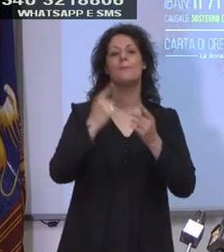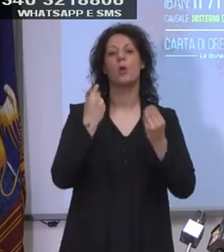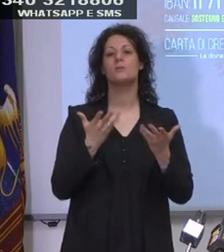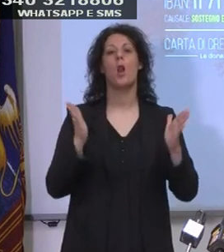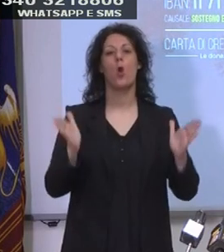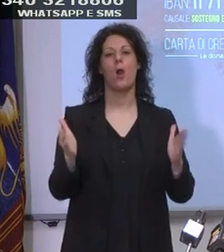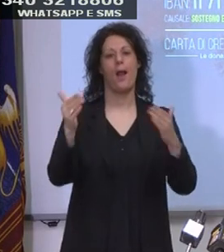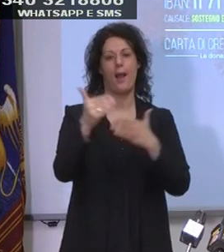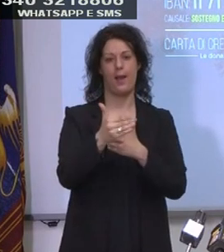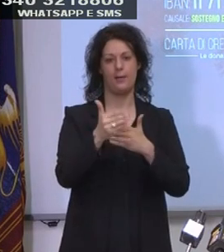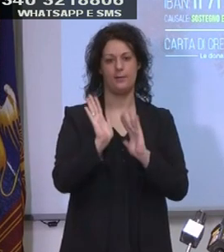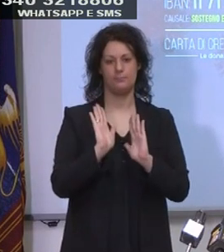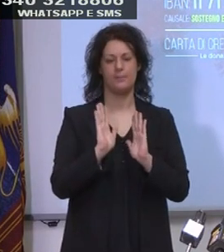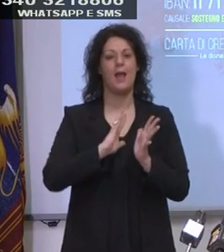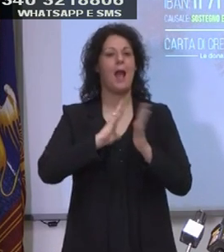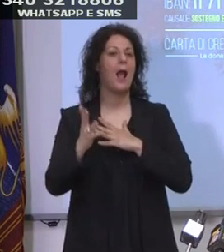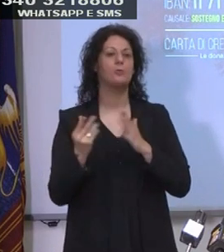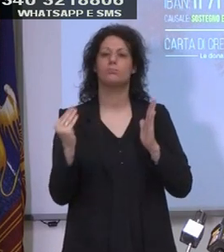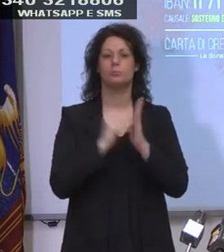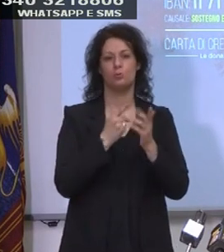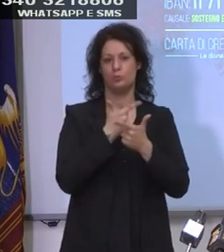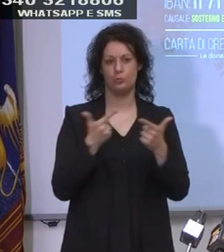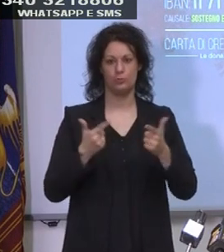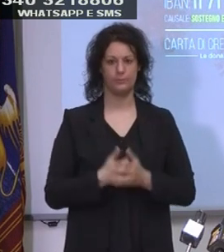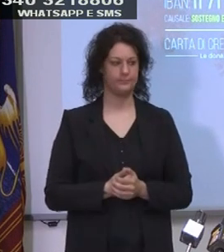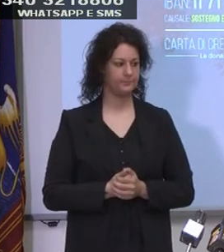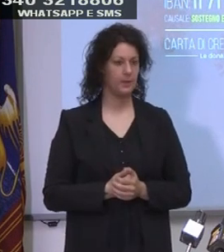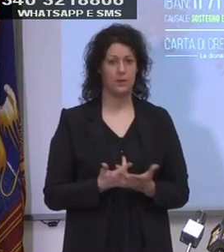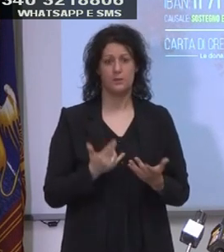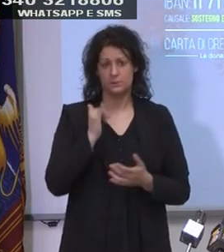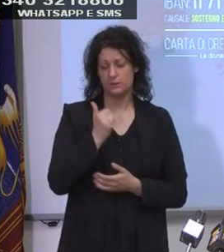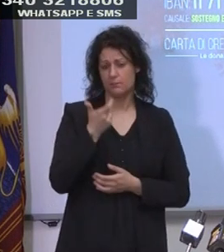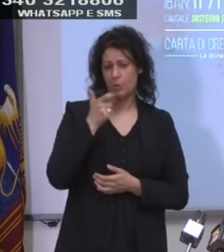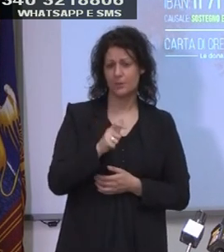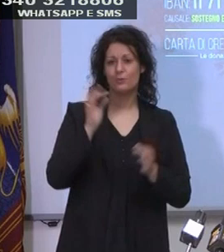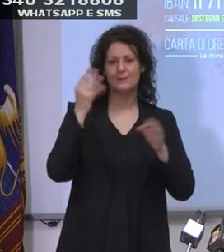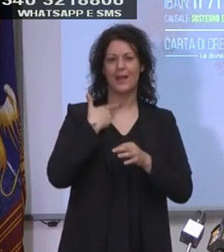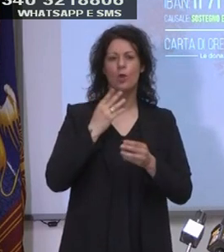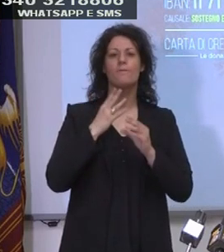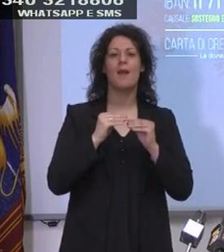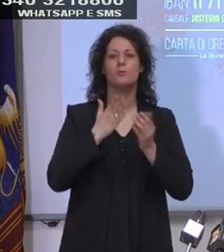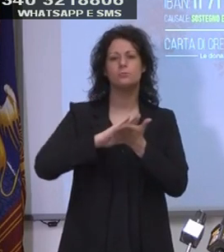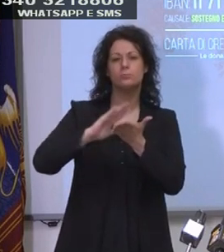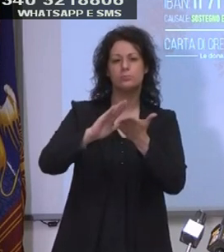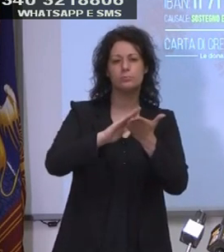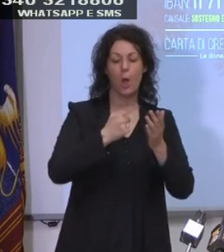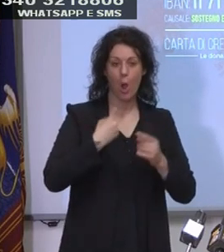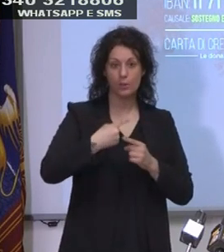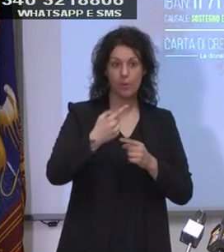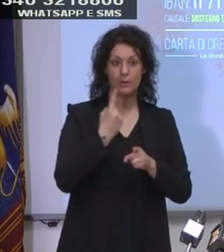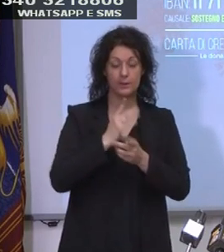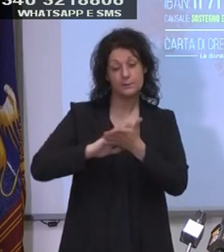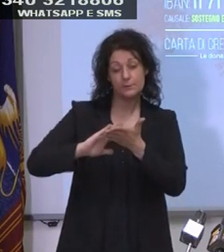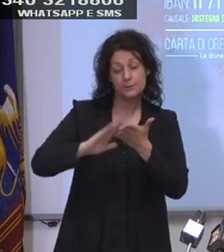locali. Basta. Sì, perché nel momento in cui uno fa una sanificata, se dobbiamo ogni volta andare a sanificare tutto, penso